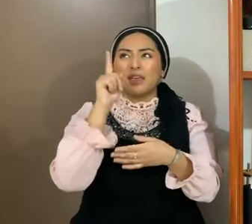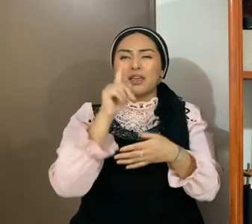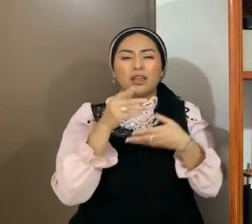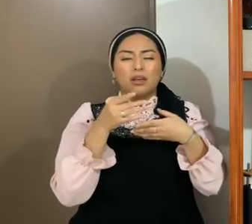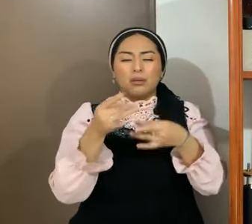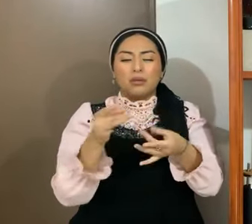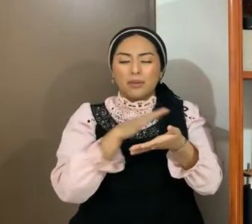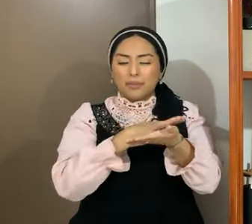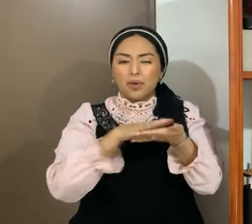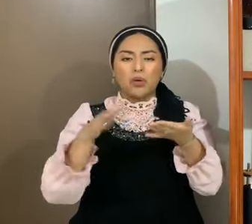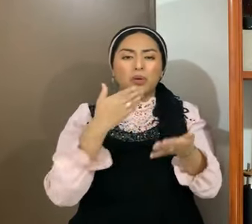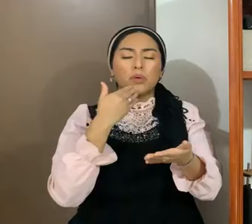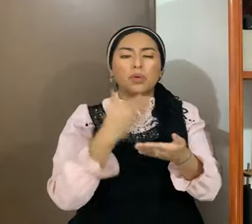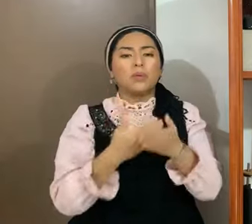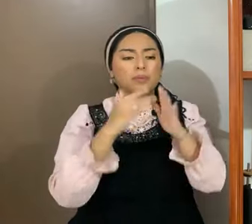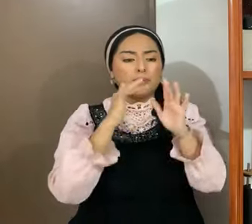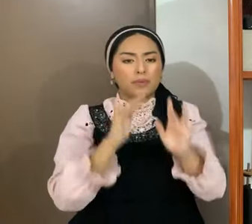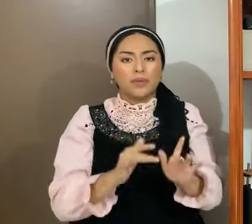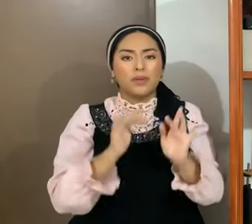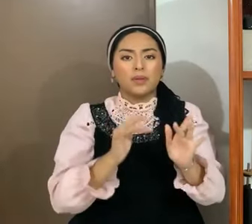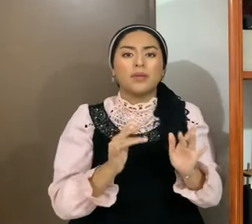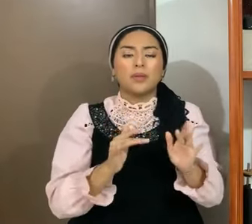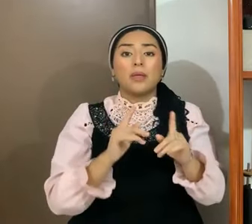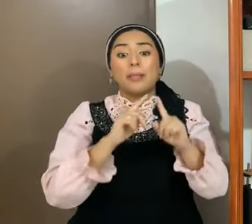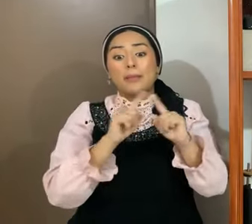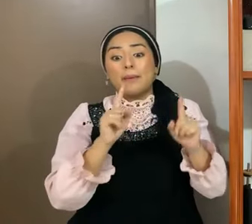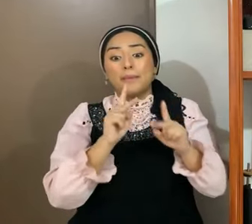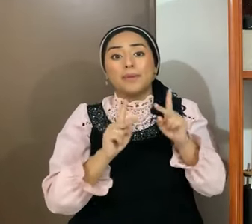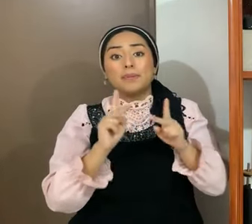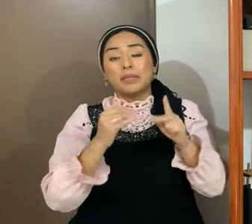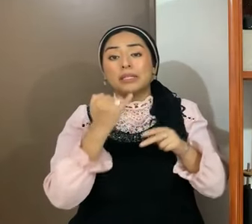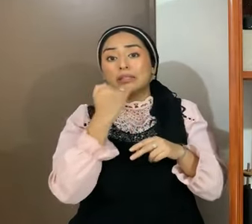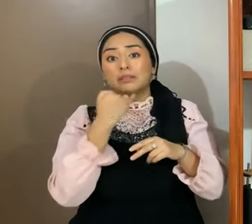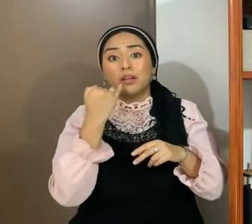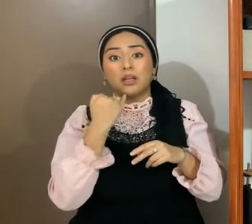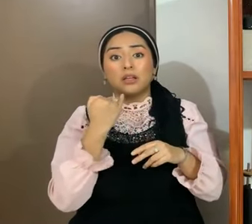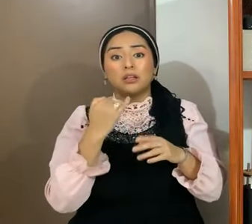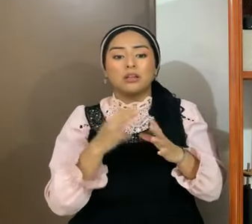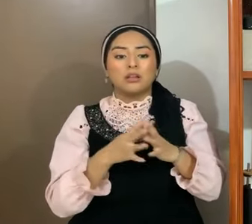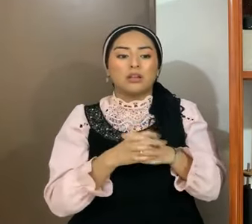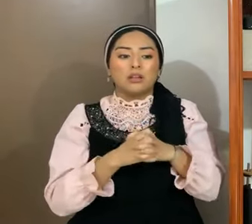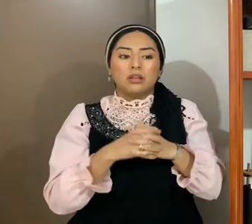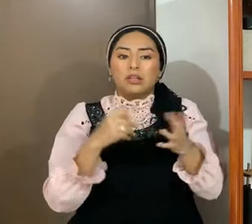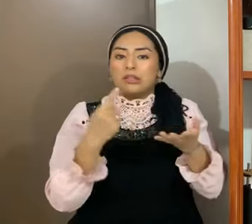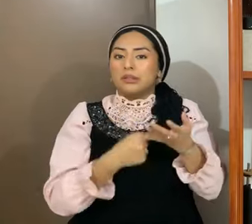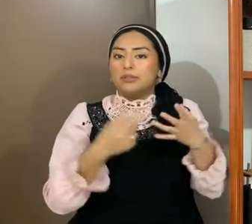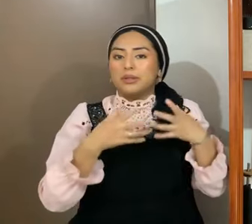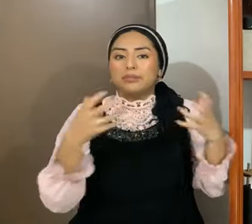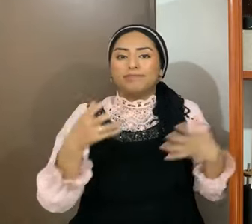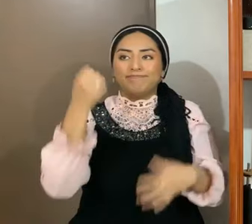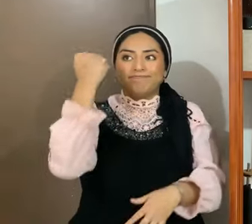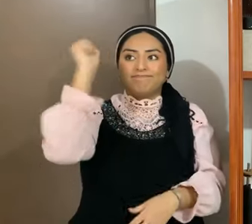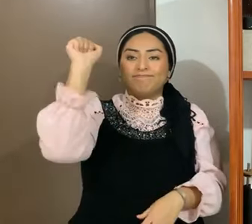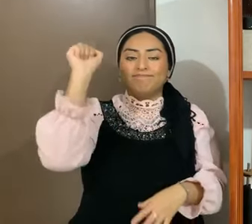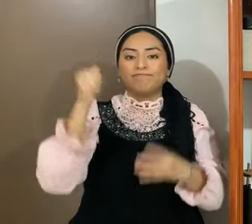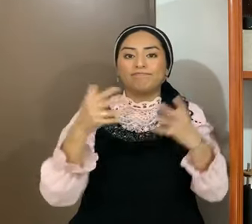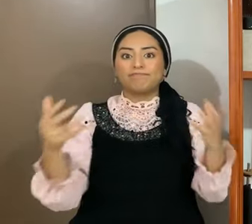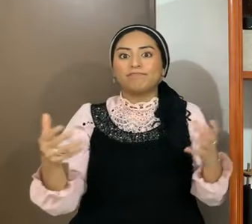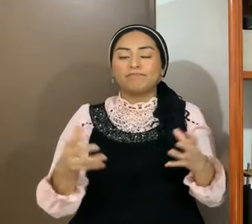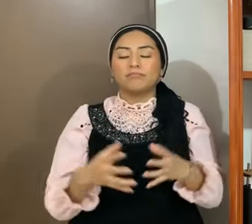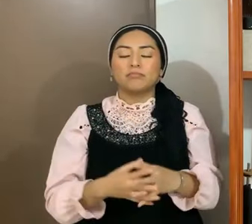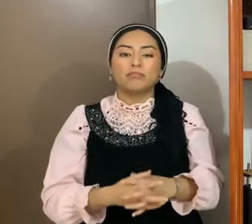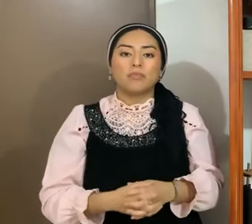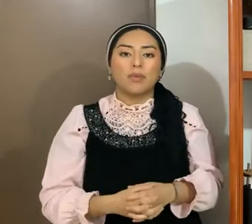puro, Él es bueno y compasivo, mientras que el pueblo ha sido duro y rebelde. Una muestra